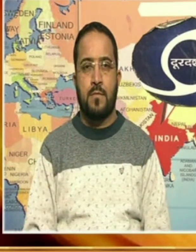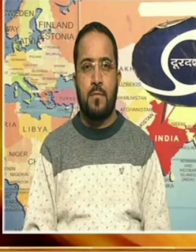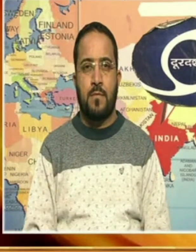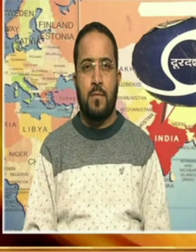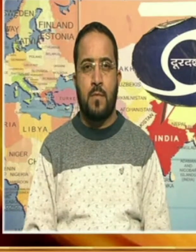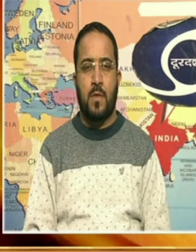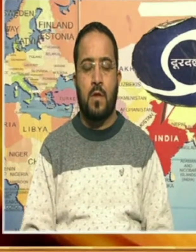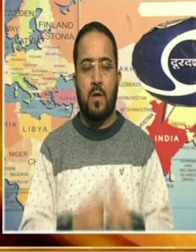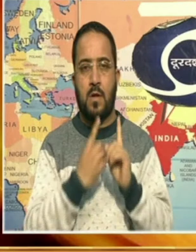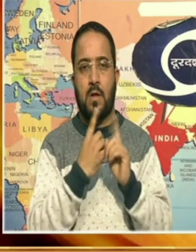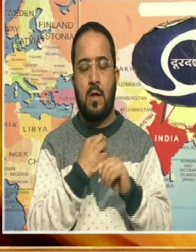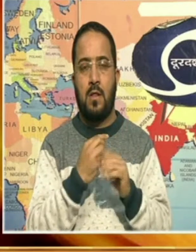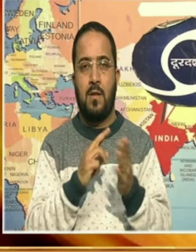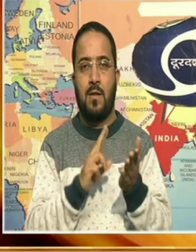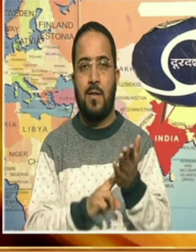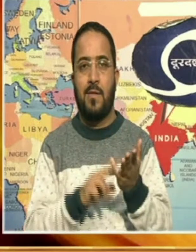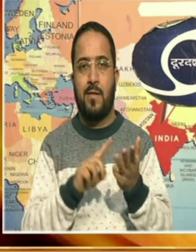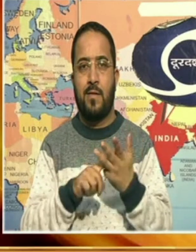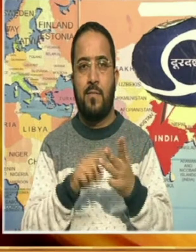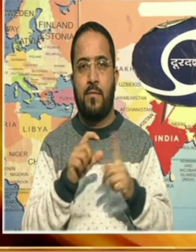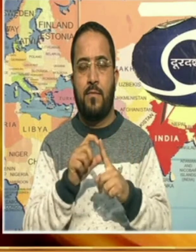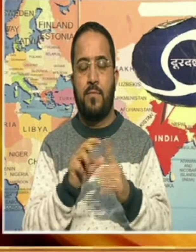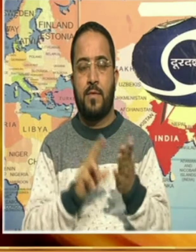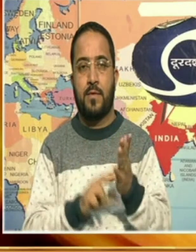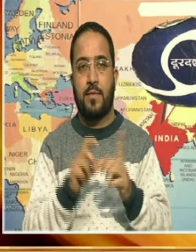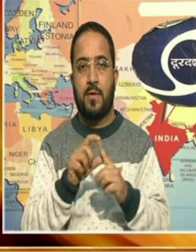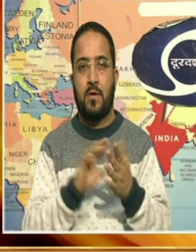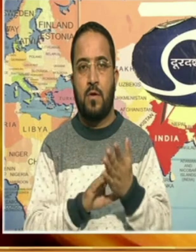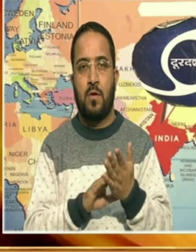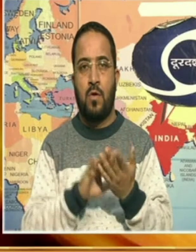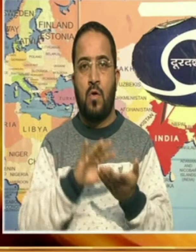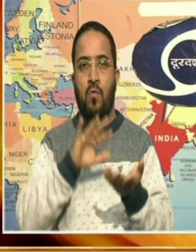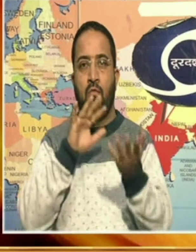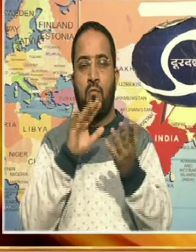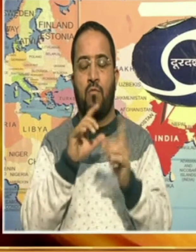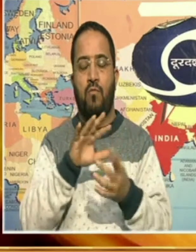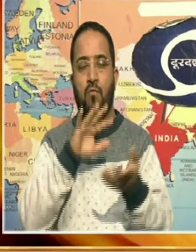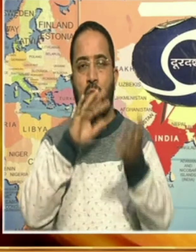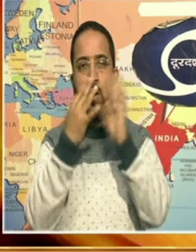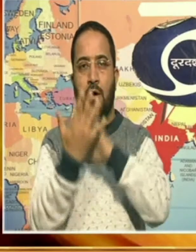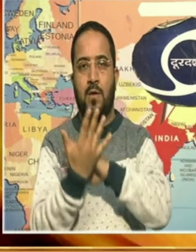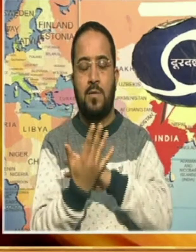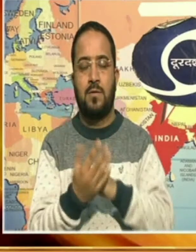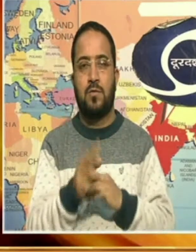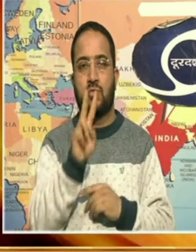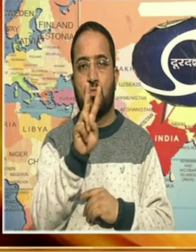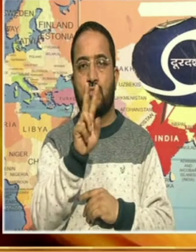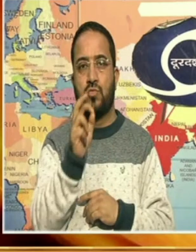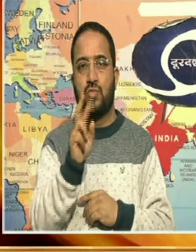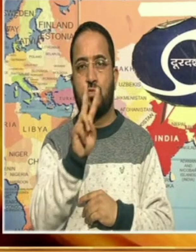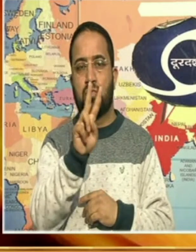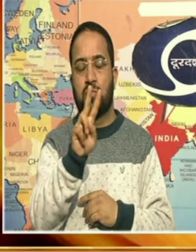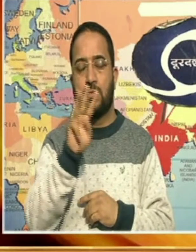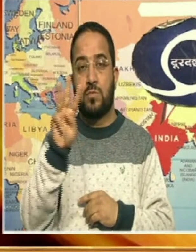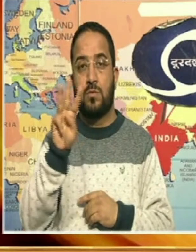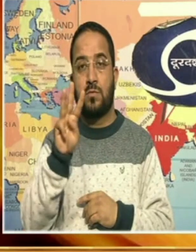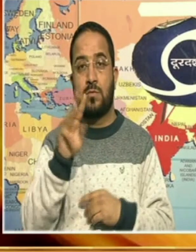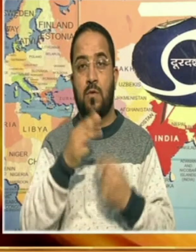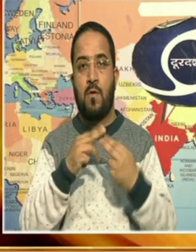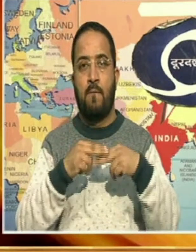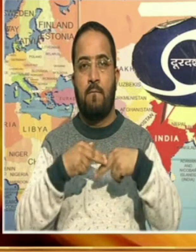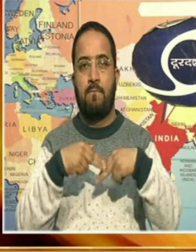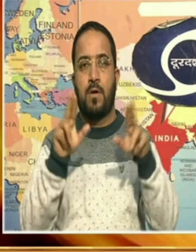کل نئی دلی میں ورلڈ فوڈ انڈیا دوہزار تیس کے اقتطامی